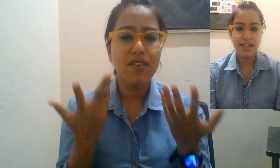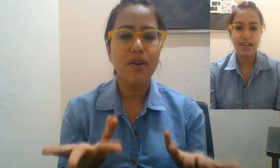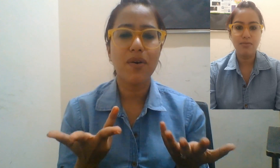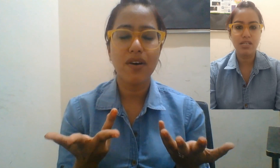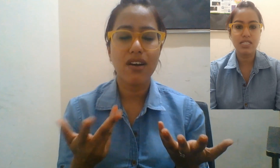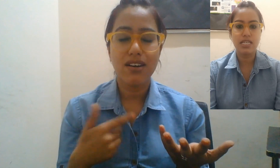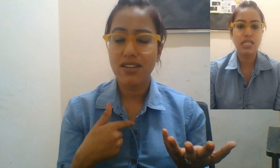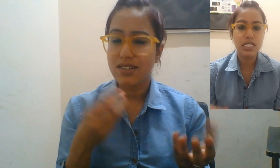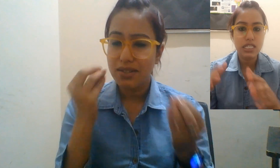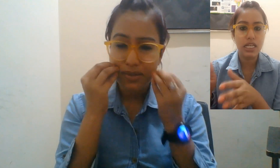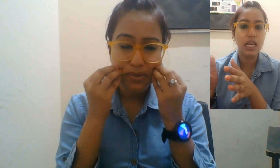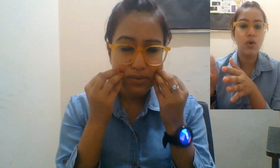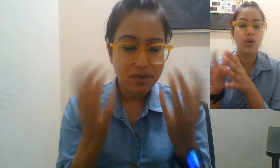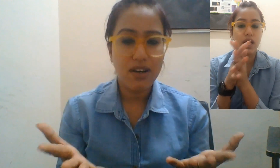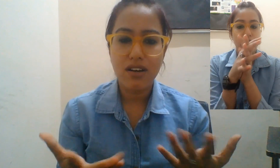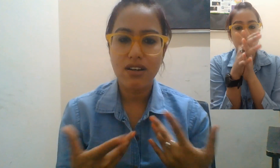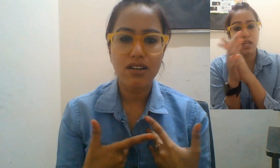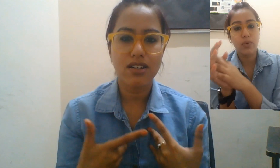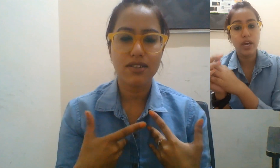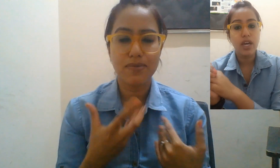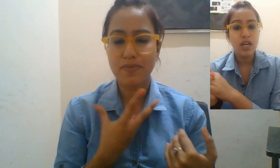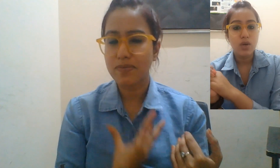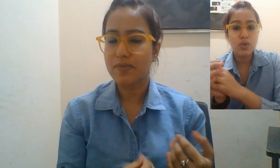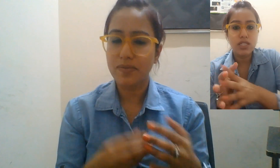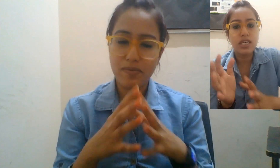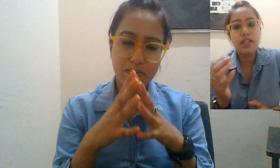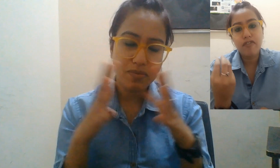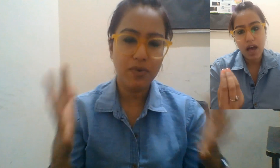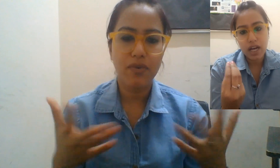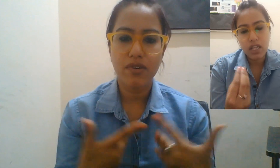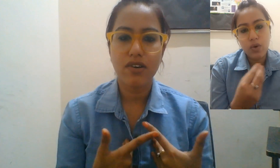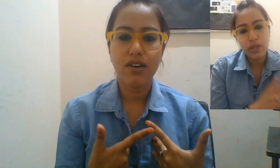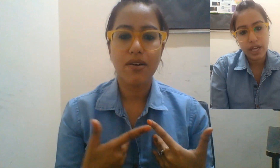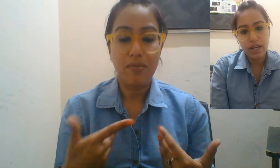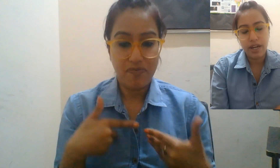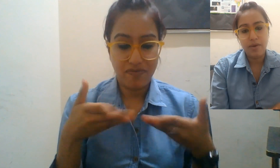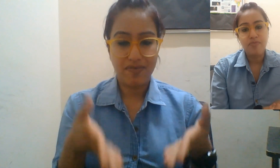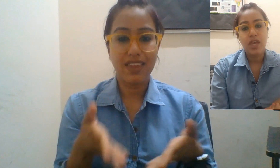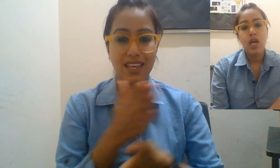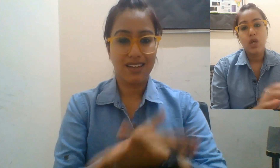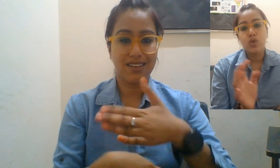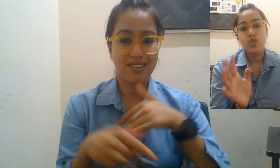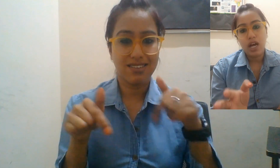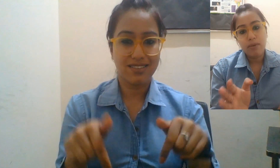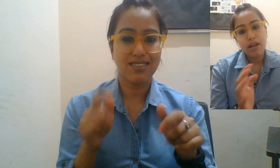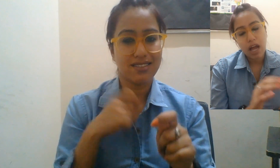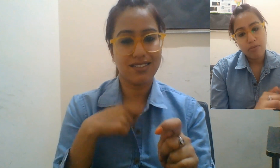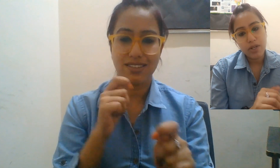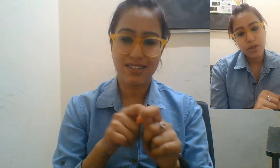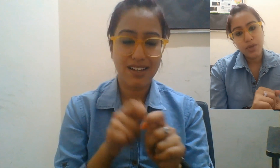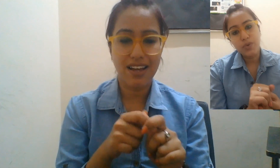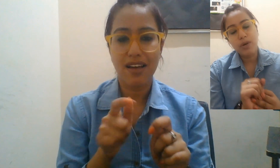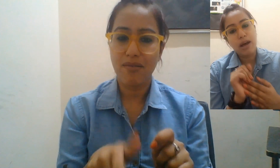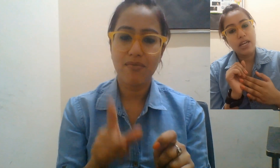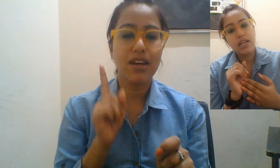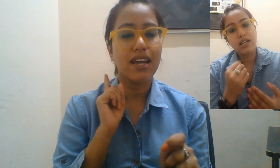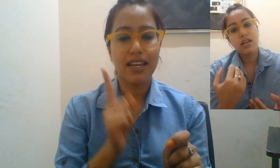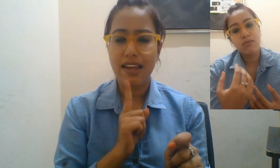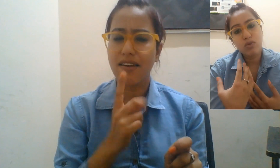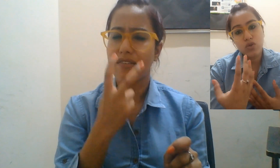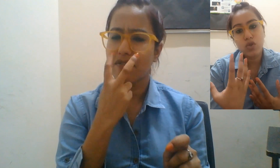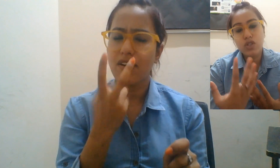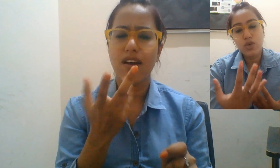हो पाए हैं कि हम किसी की स्किल को ना देखते हुए उसकी दिव्यांगता को देख रहे हैं। तो जहाँ मैं काम करती हूँ,